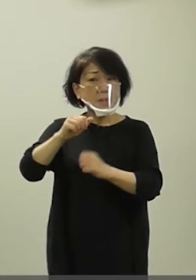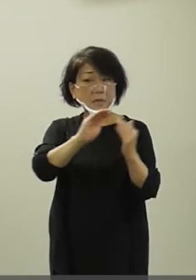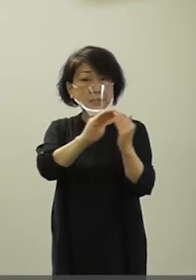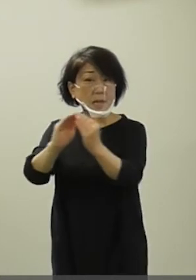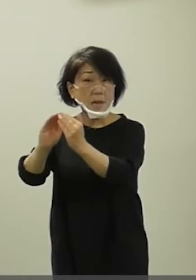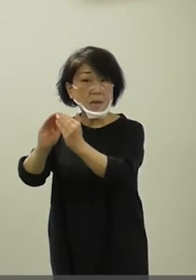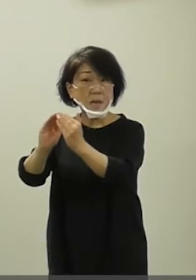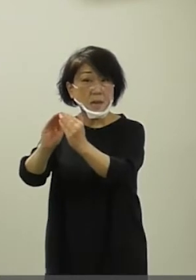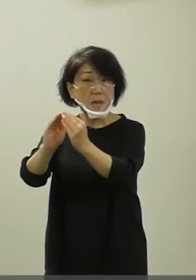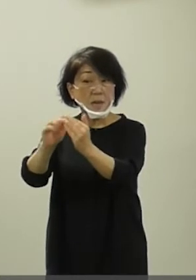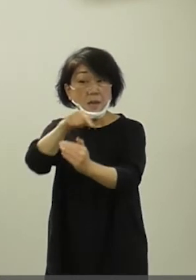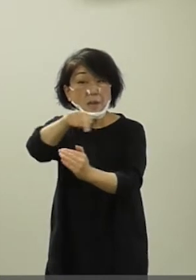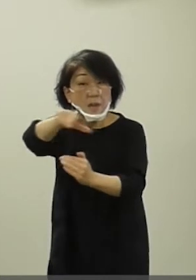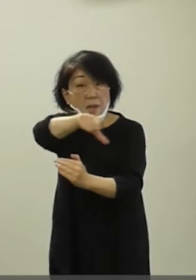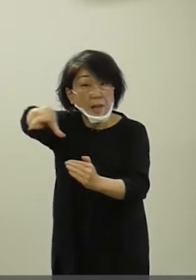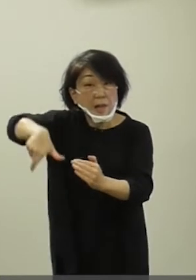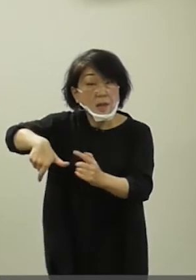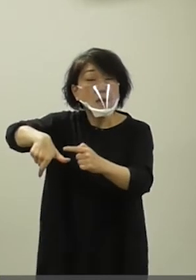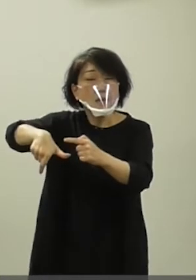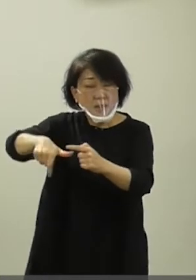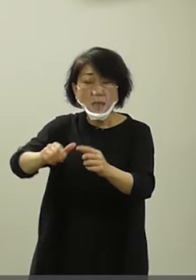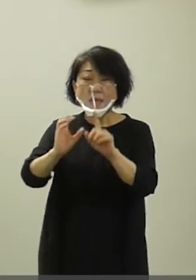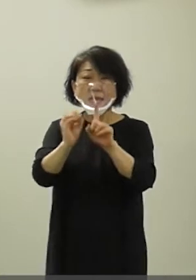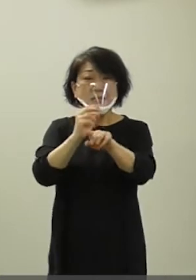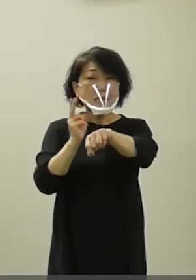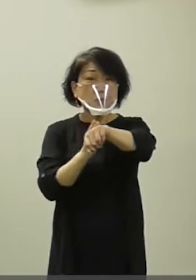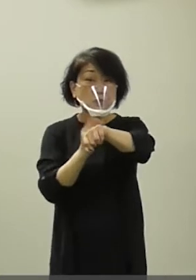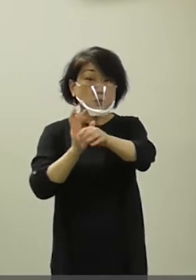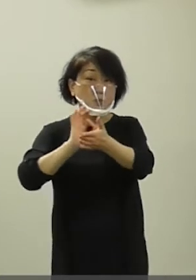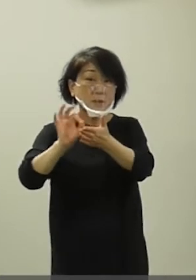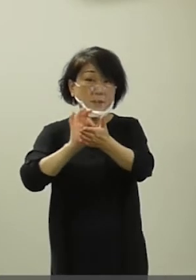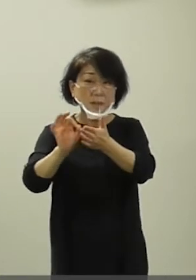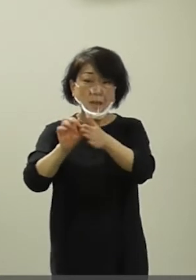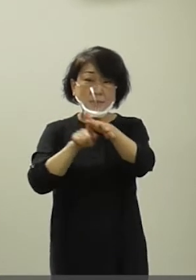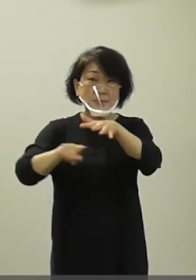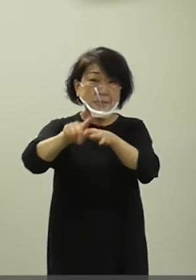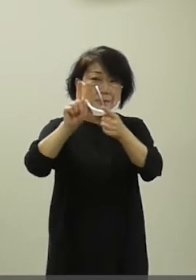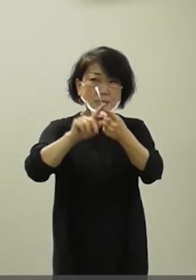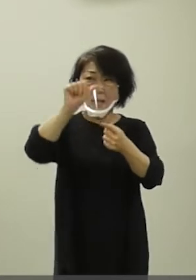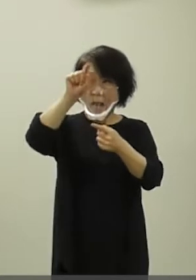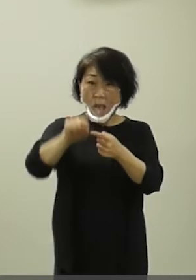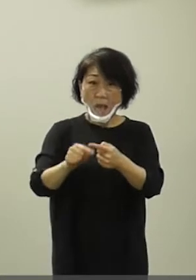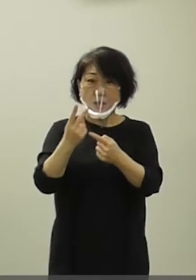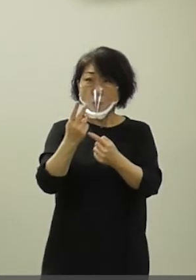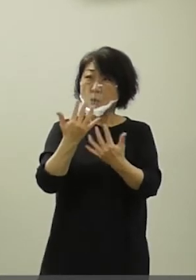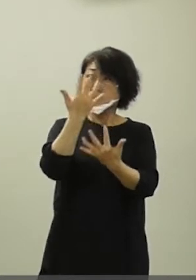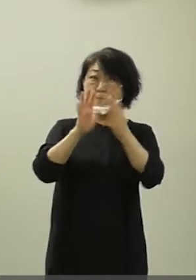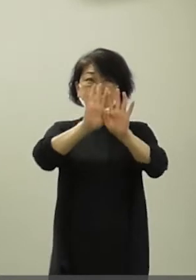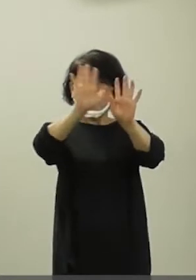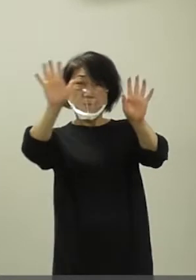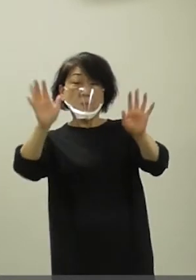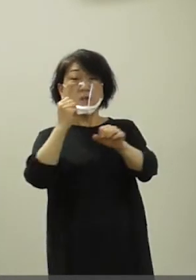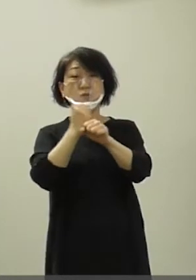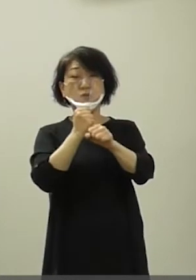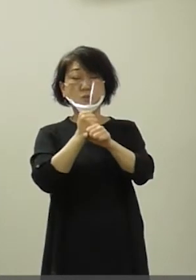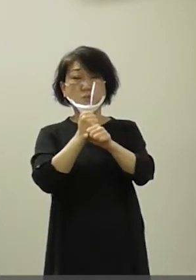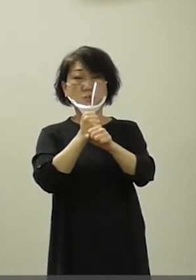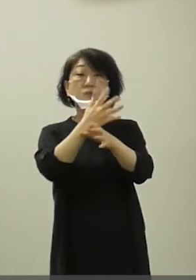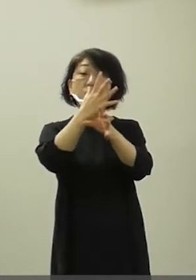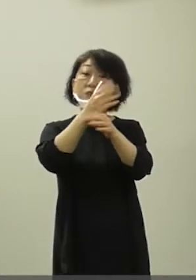や舞踊を敷い jagda 機でデジタル技術を活用した先進的な迫力がを創出期間